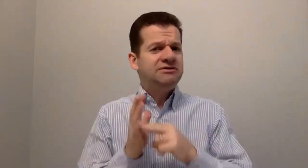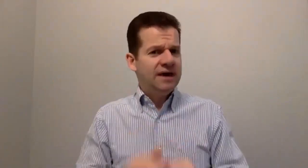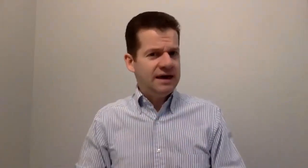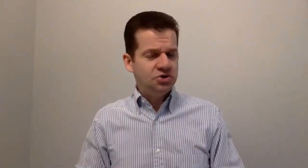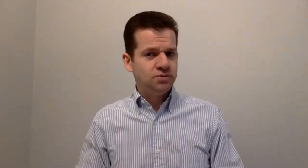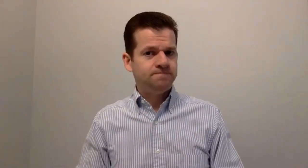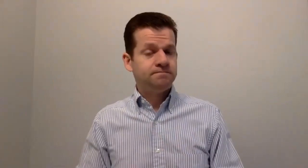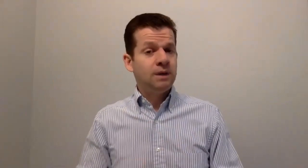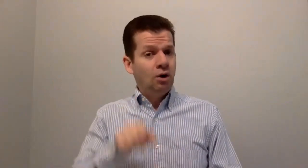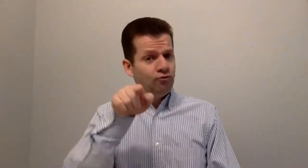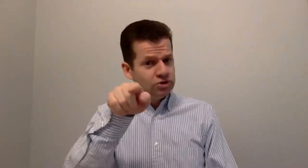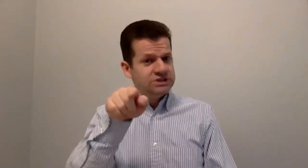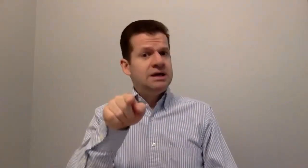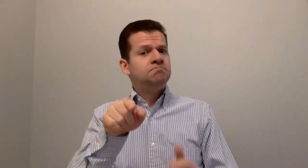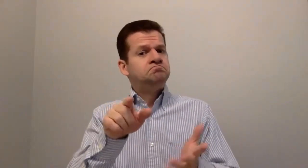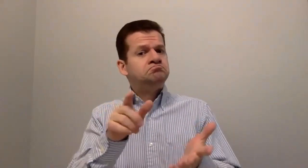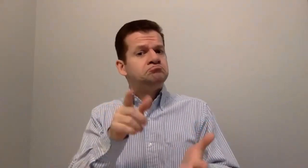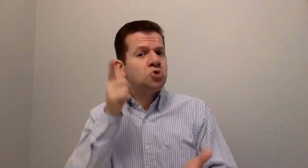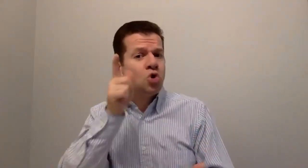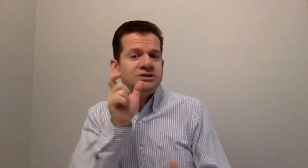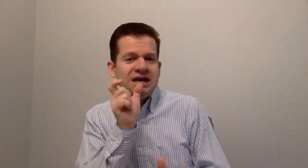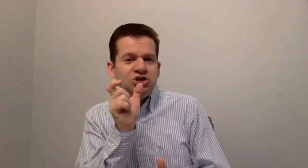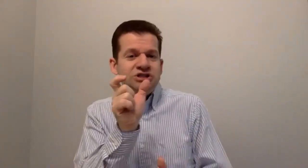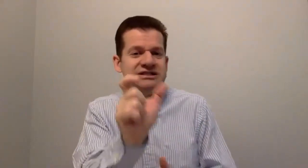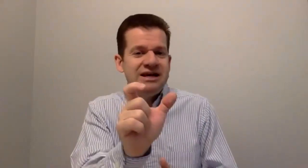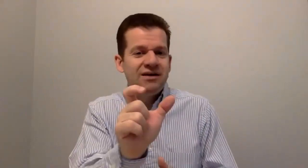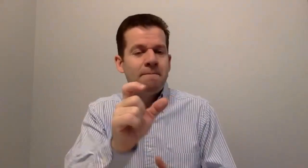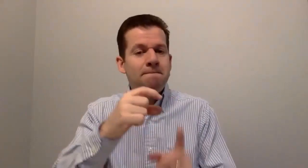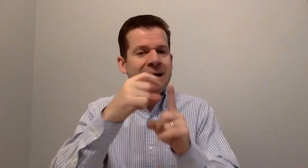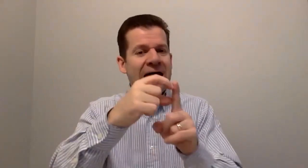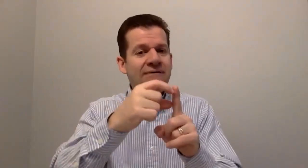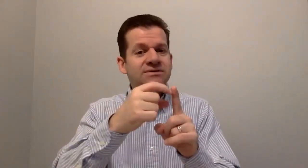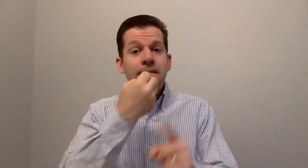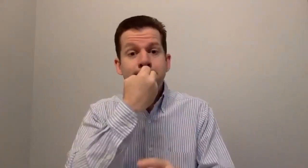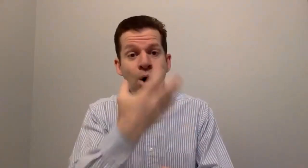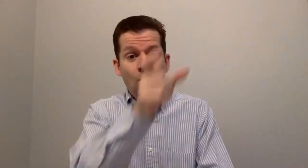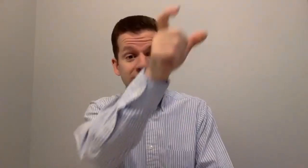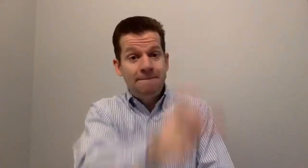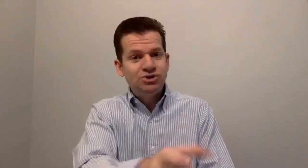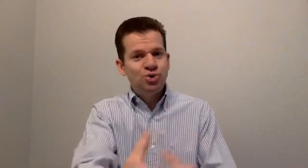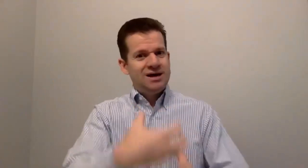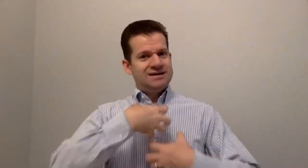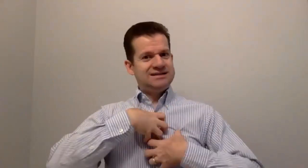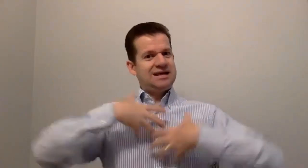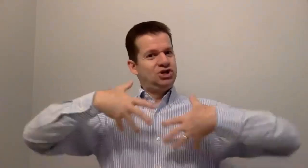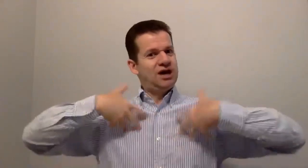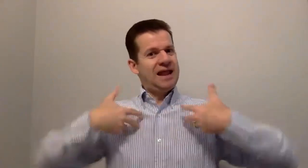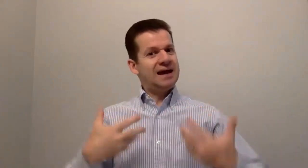significa isso? Você consegue dizer palavras boas, a pessoa se sente alegre,